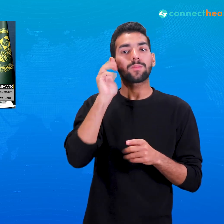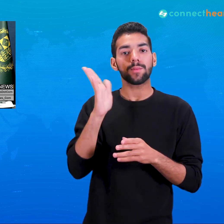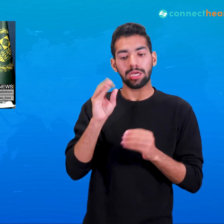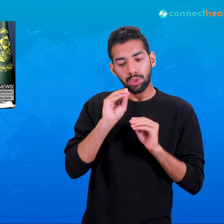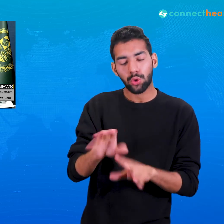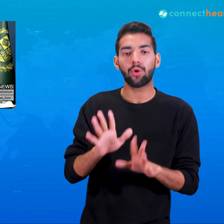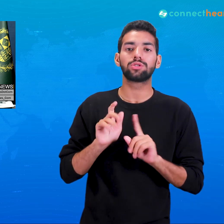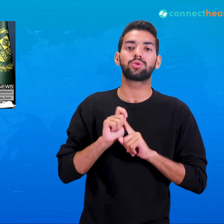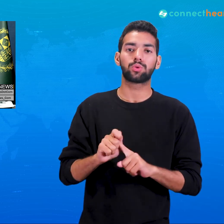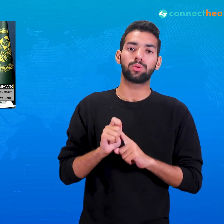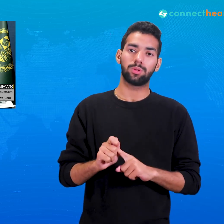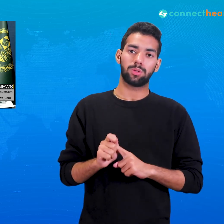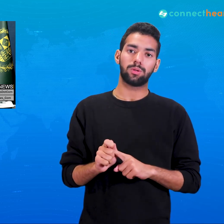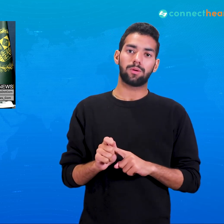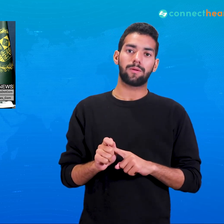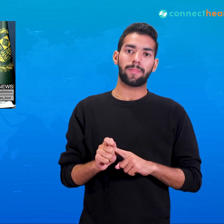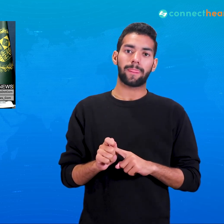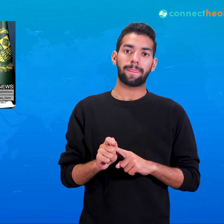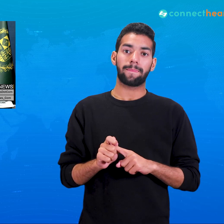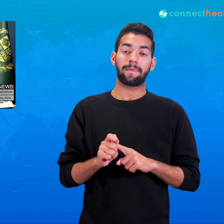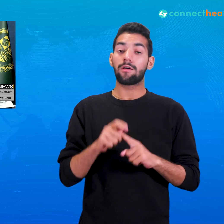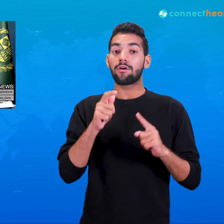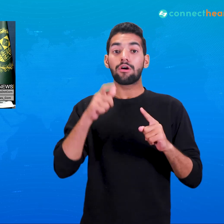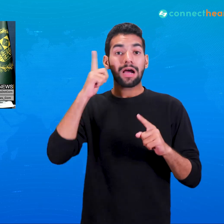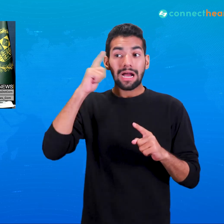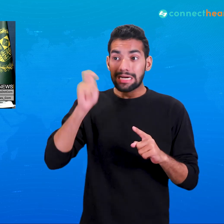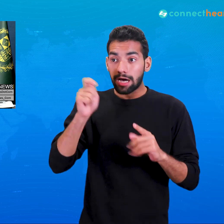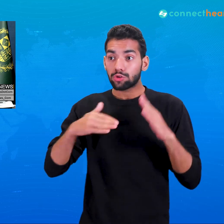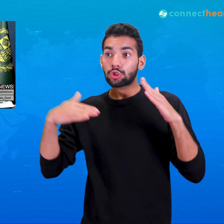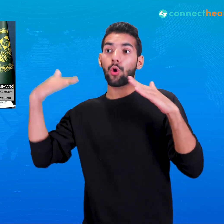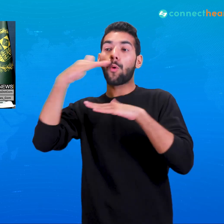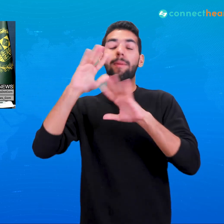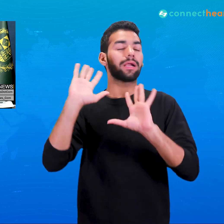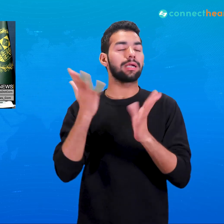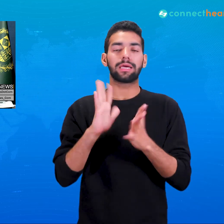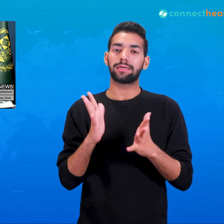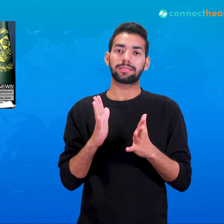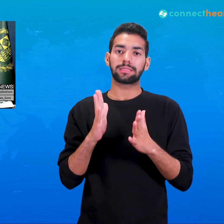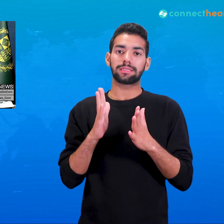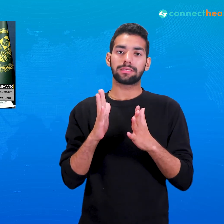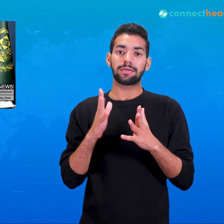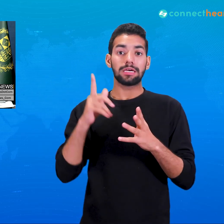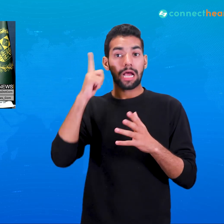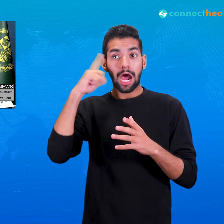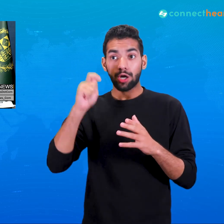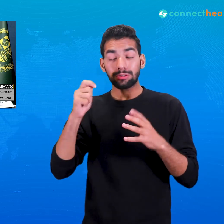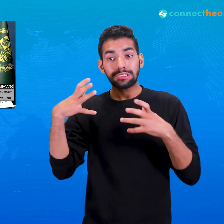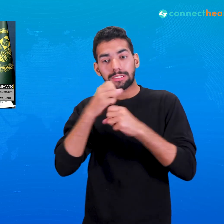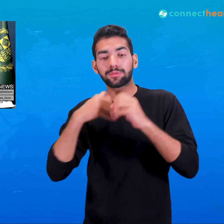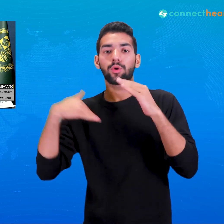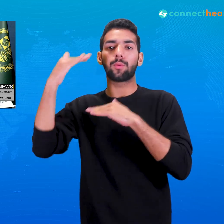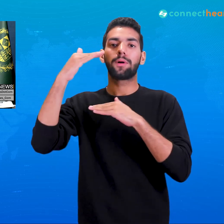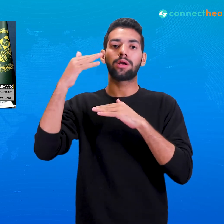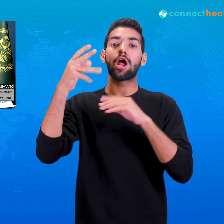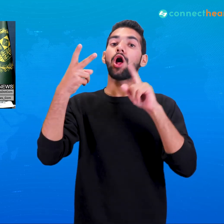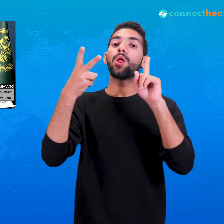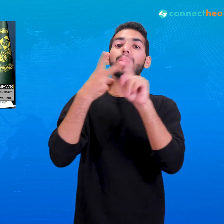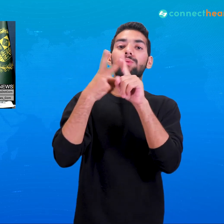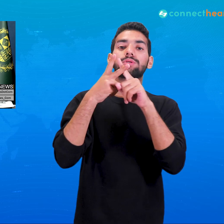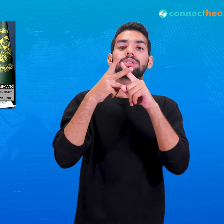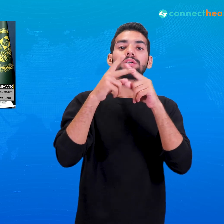میں وہ کہہ رہے ہیں قانون کی حکمرانی کوئی قانون سے اوپر نہیں ہے۔ اور دوسری قرآن کی آیت ہے،